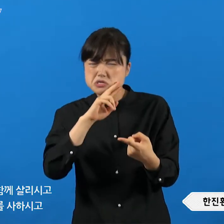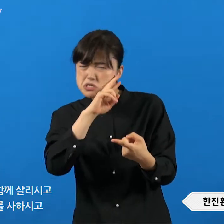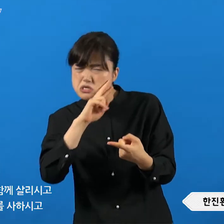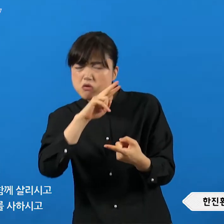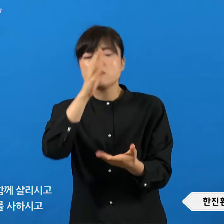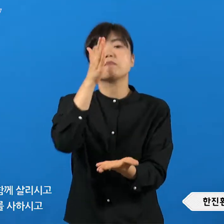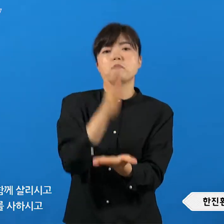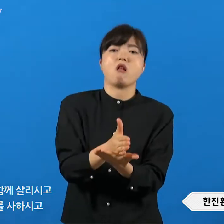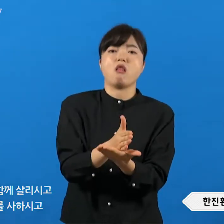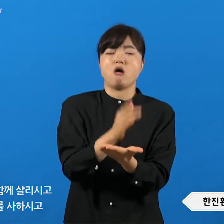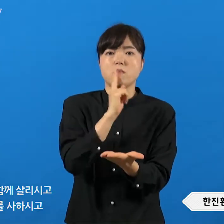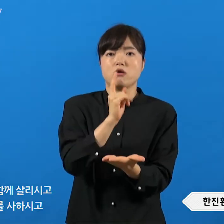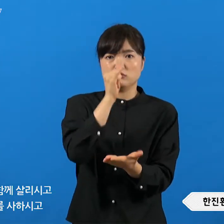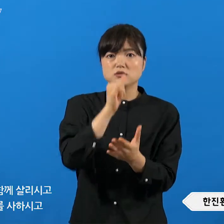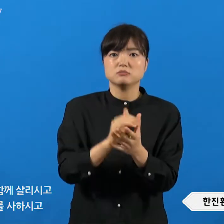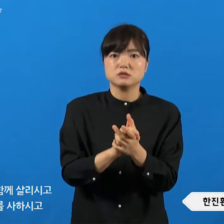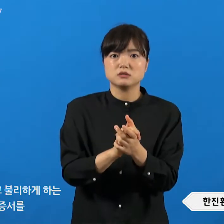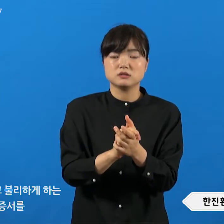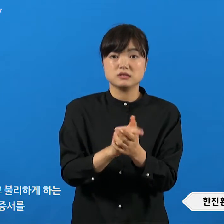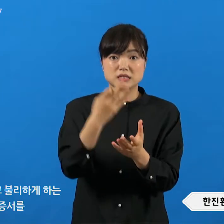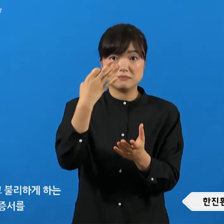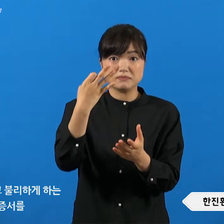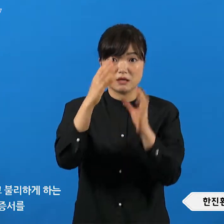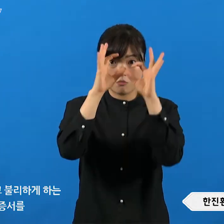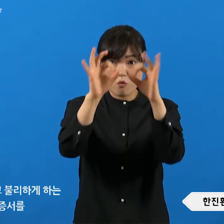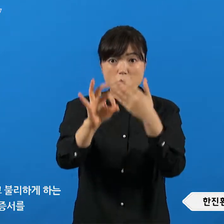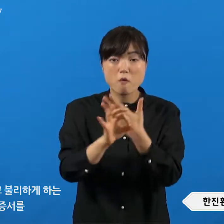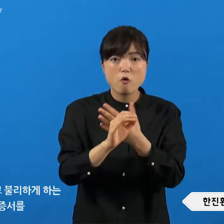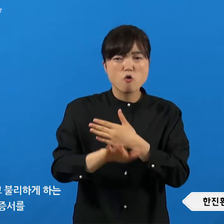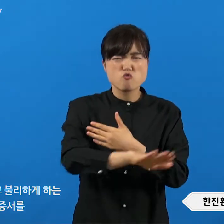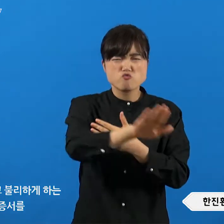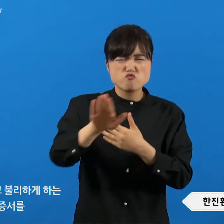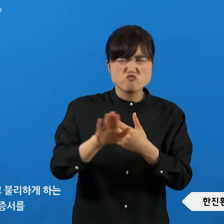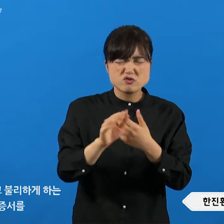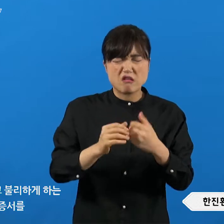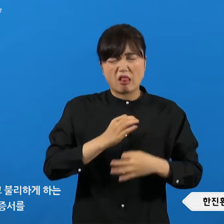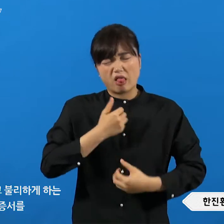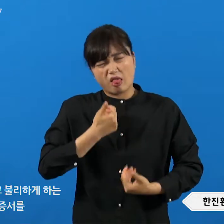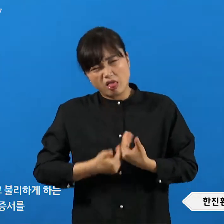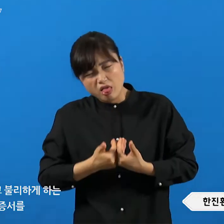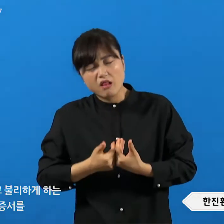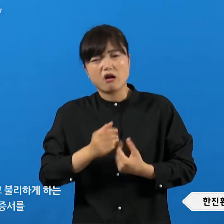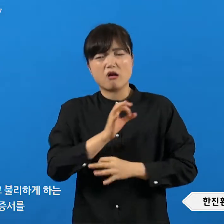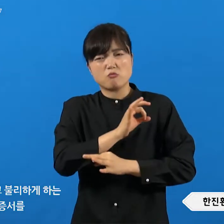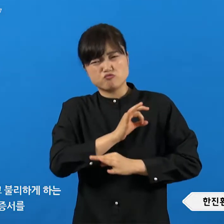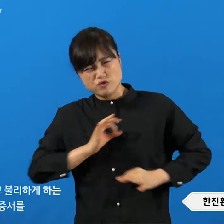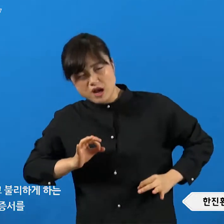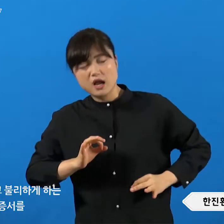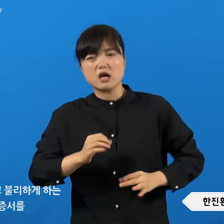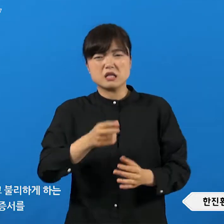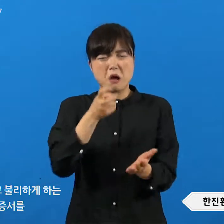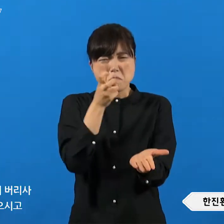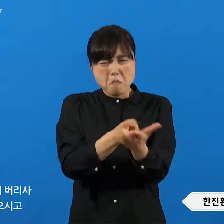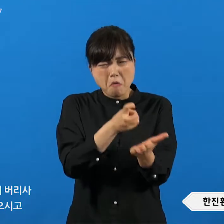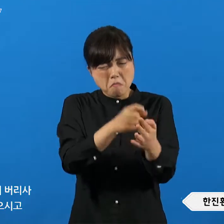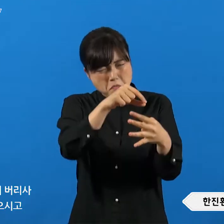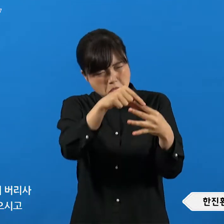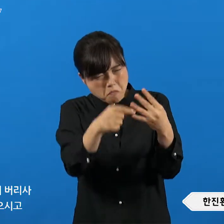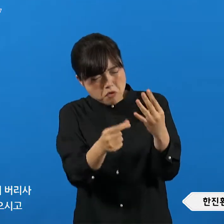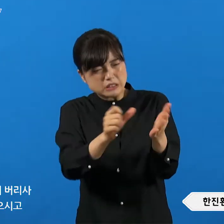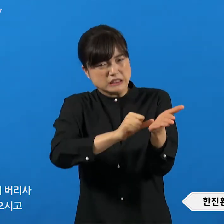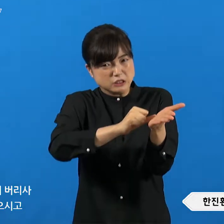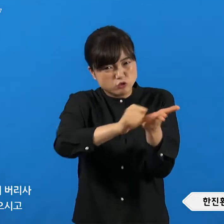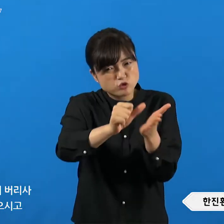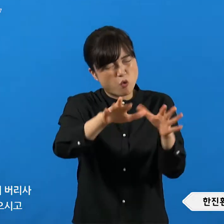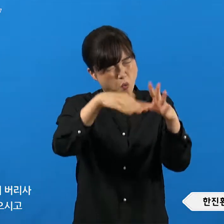말라고 말씀합니다. 또 14절에는 우리를 거스르고 불리하게 하는 법조문으로 쓴 증서를